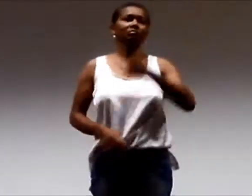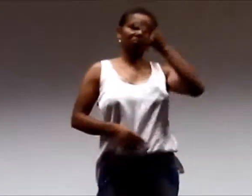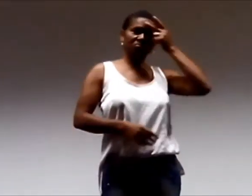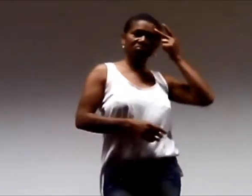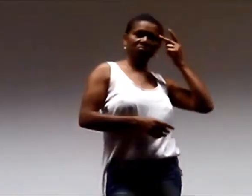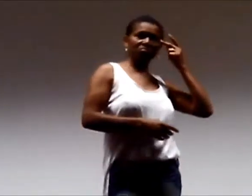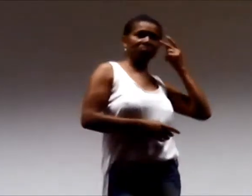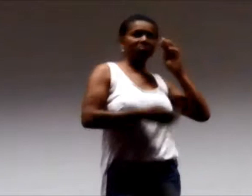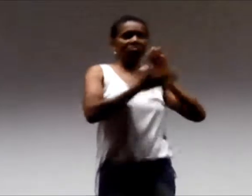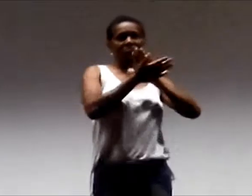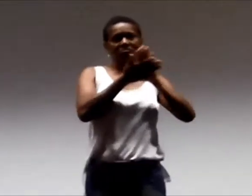porque ninguém